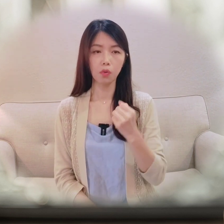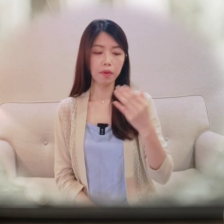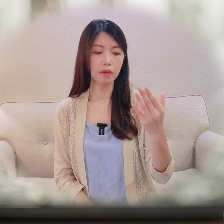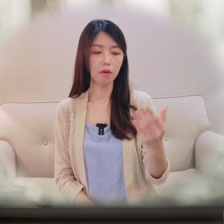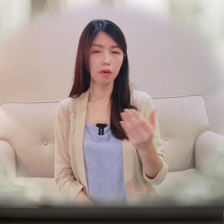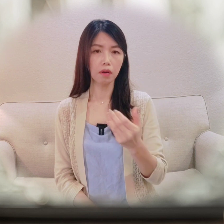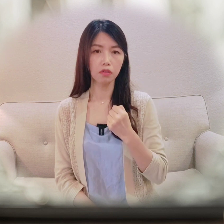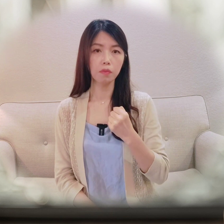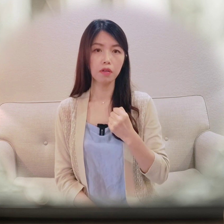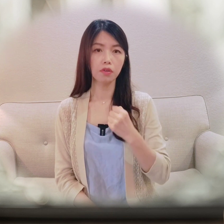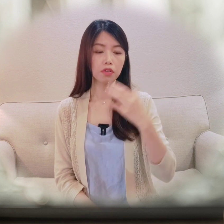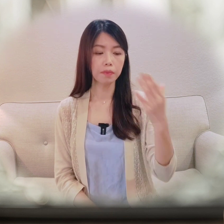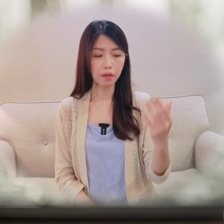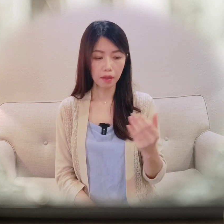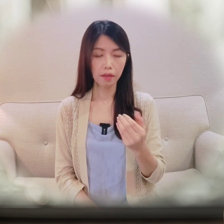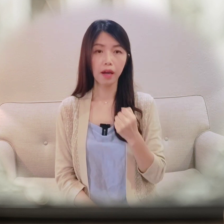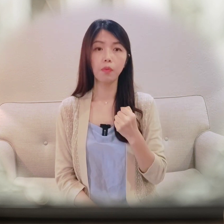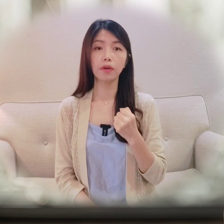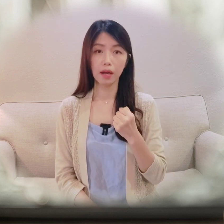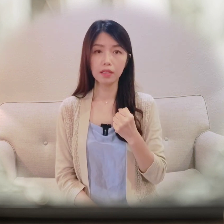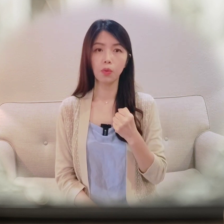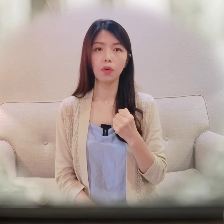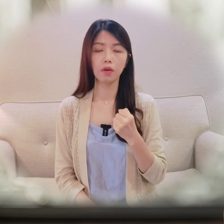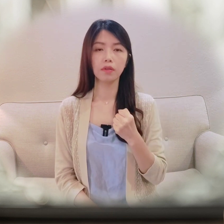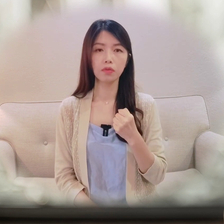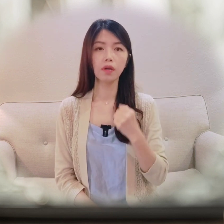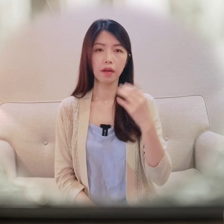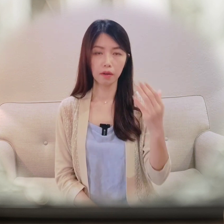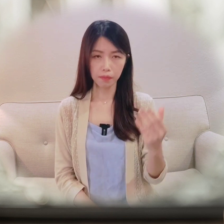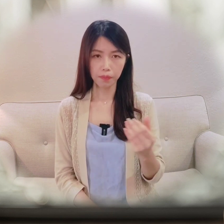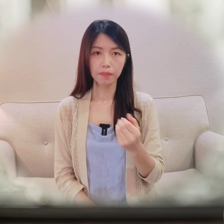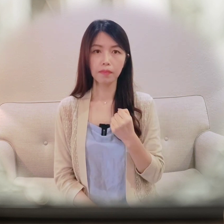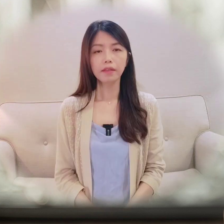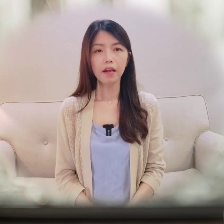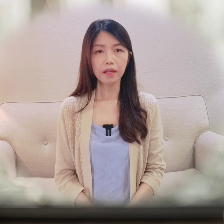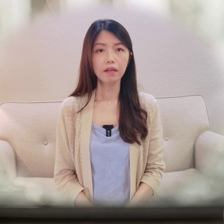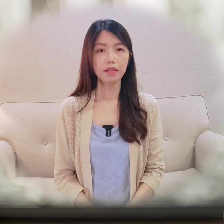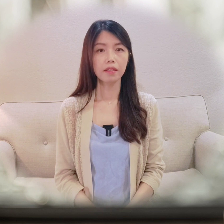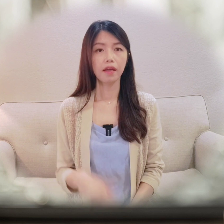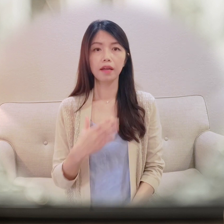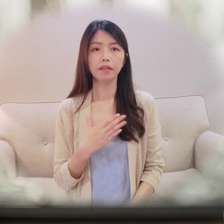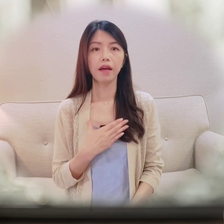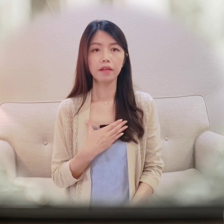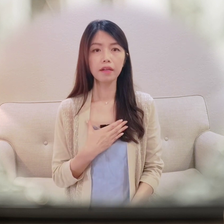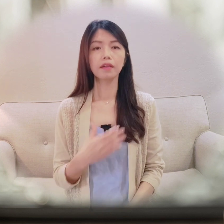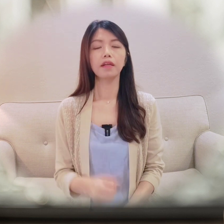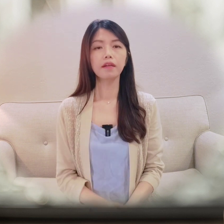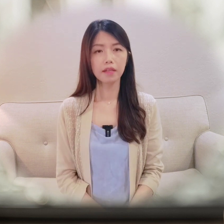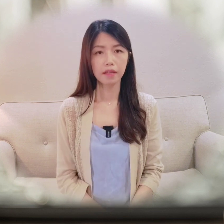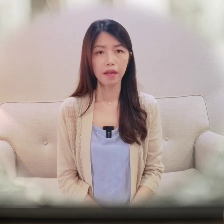내 쪽으로 오면서 주먹을 쥐어 주시면 내가 뭘 가지고, 이런 뜻의 수어가 돼요. 날 일으키시네.